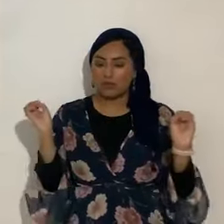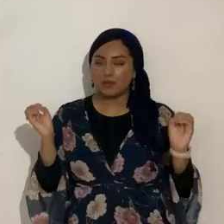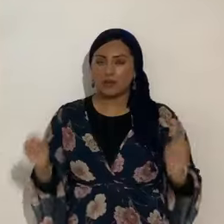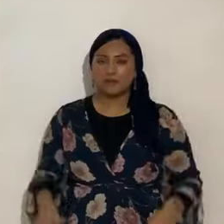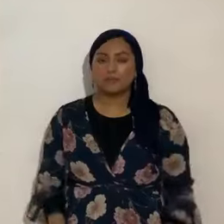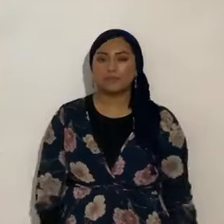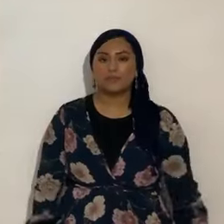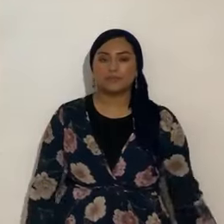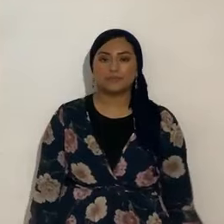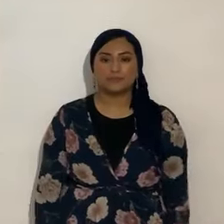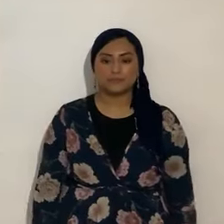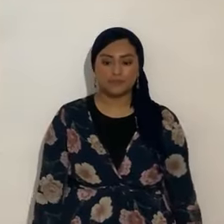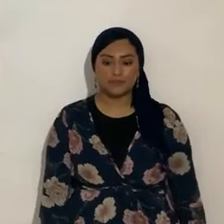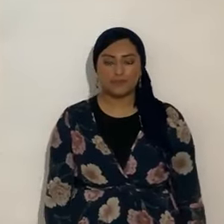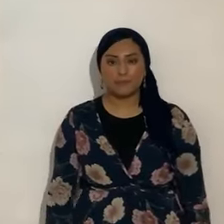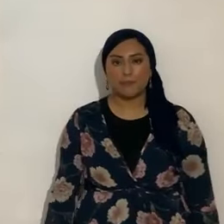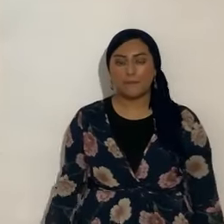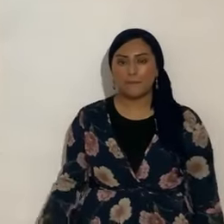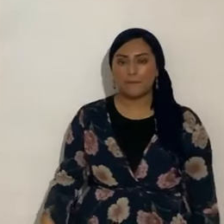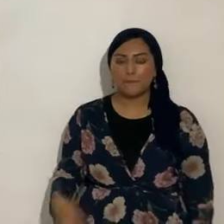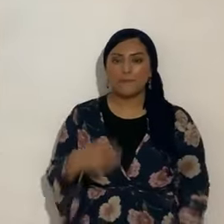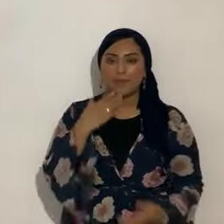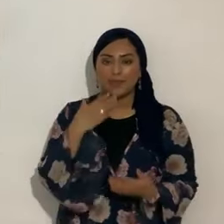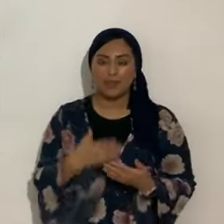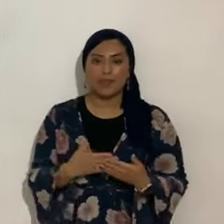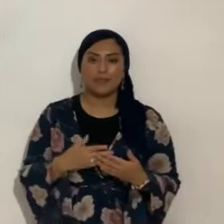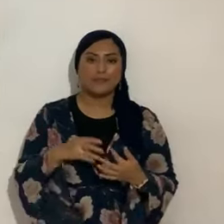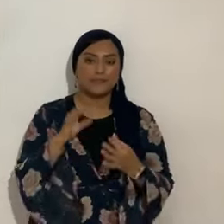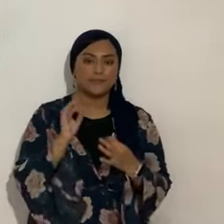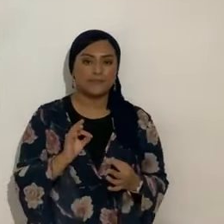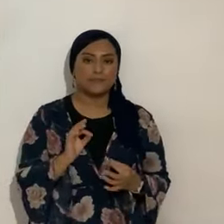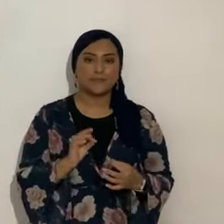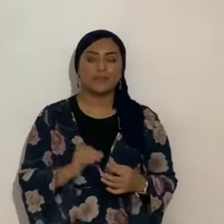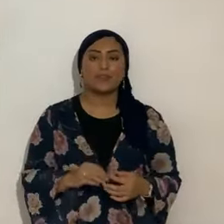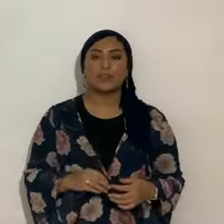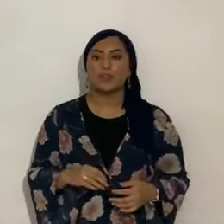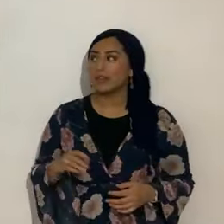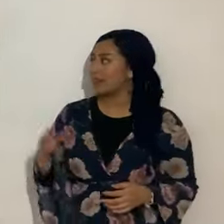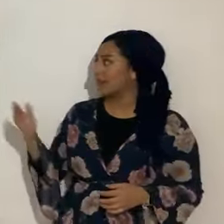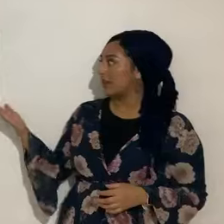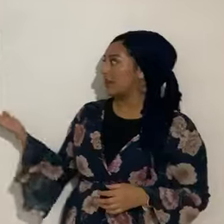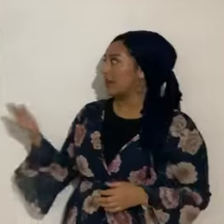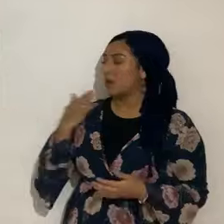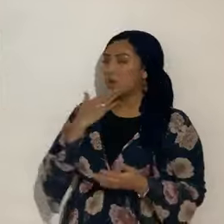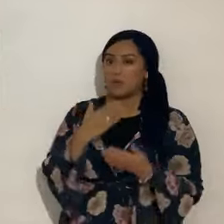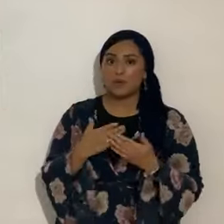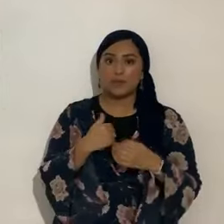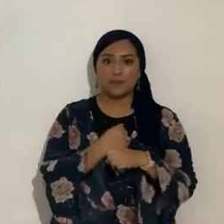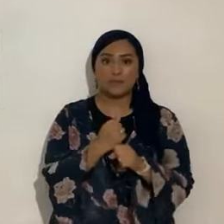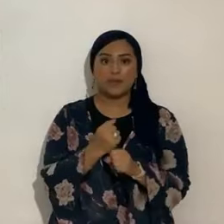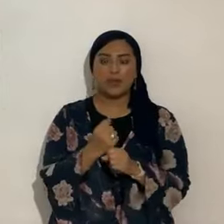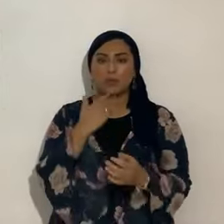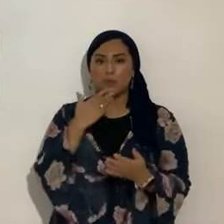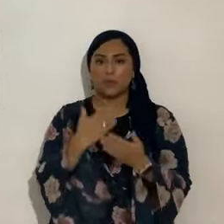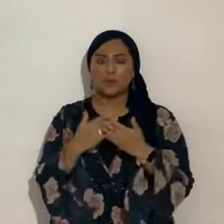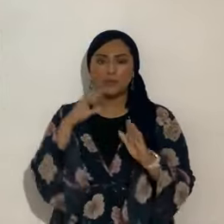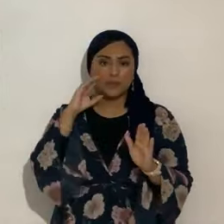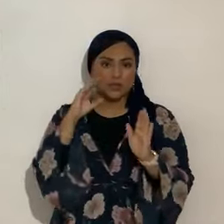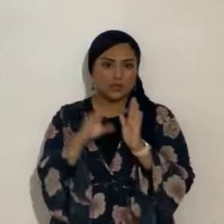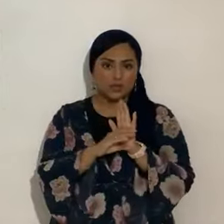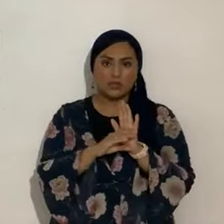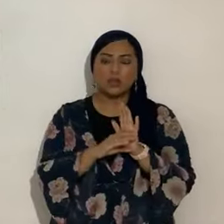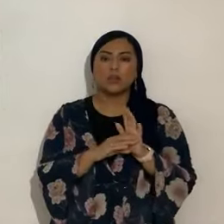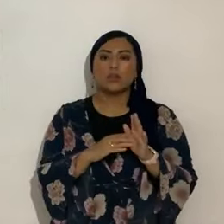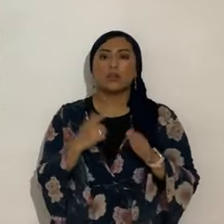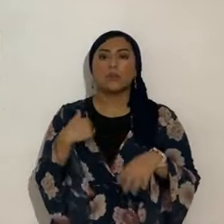y Paz. Muy bien, perfecto. La revista está muy bien hecha, tiene buenas fotografías de las